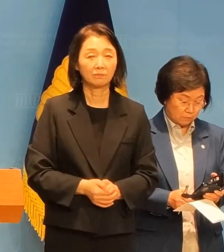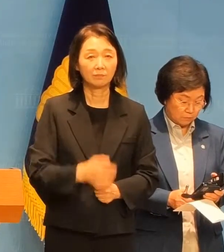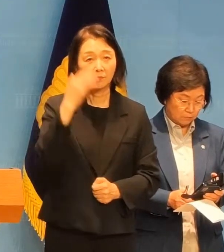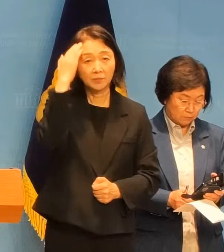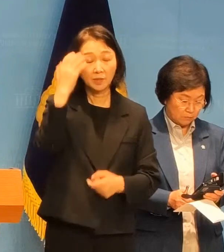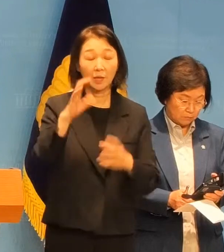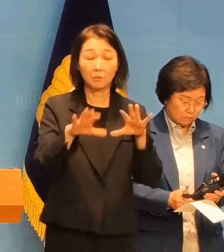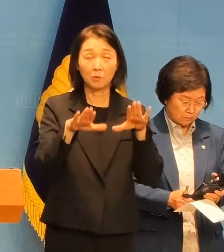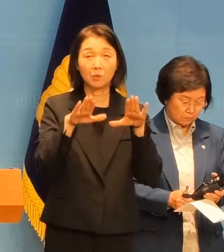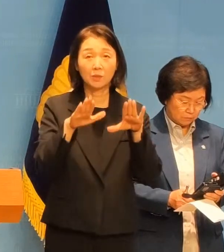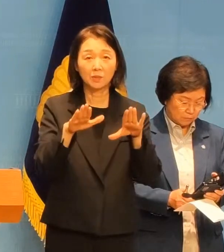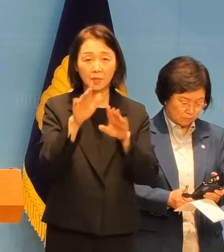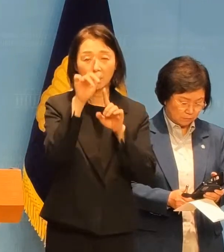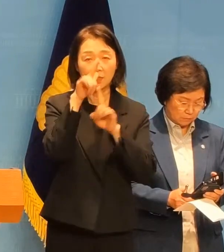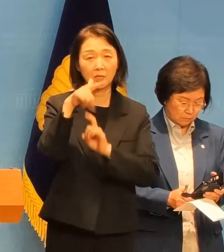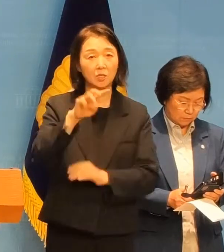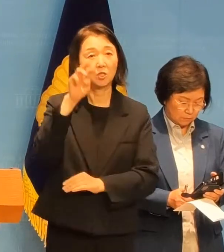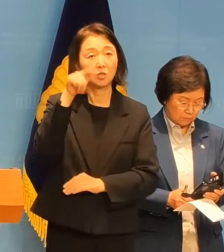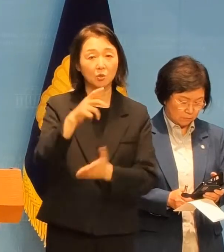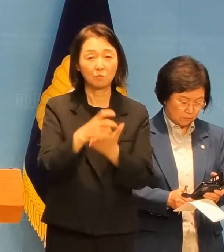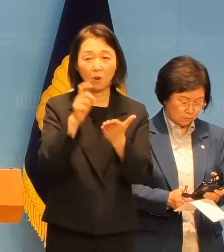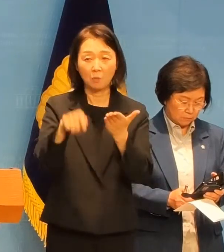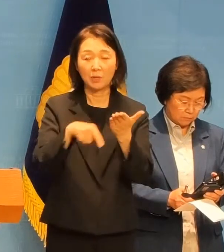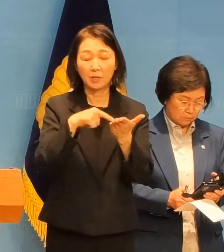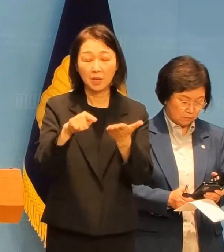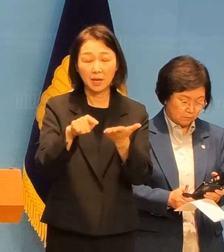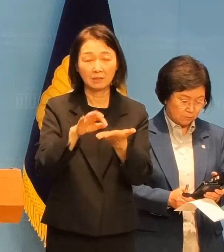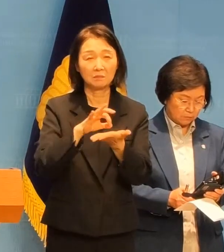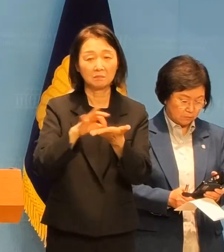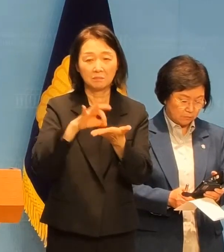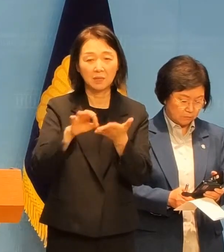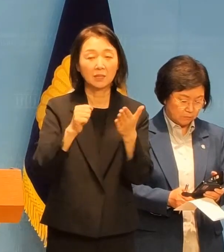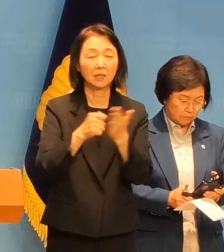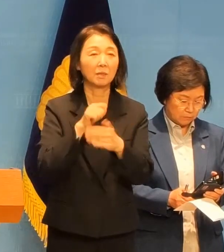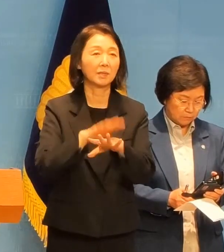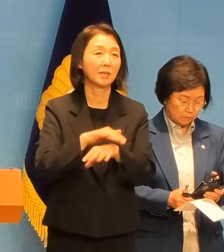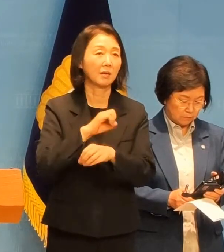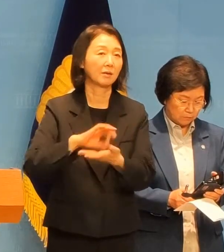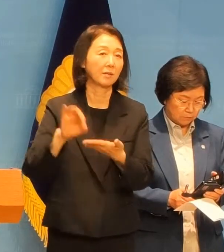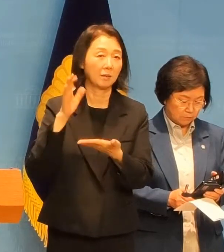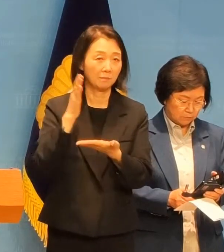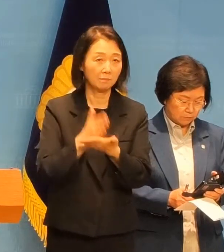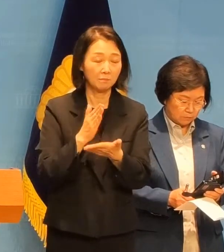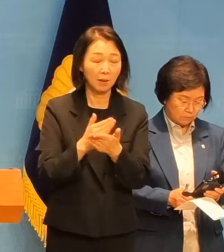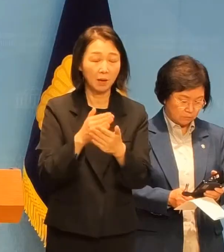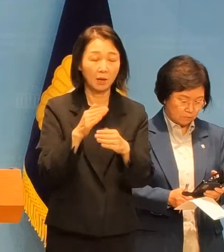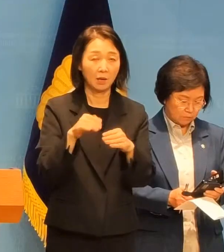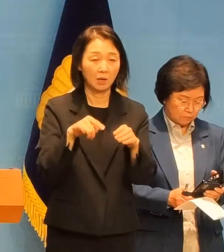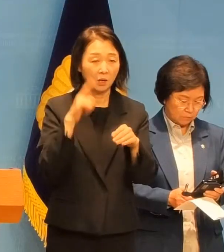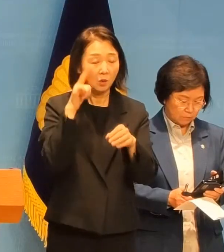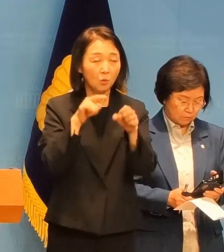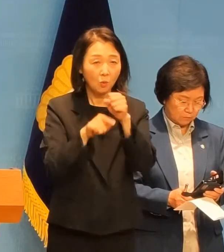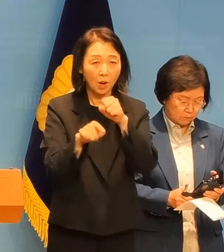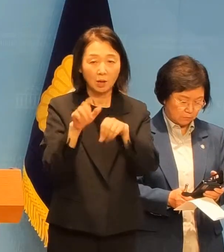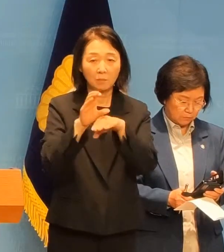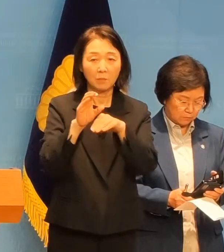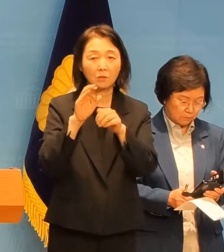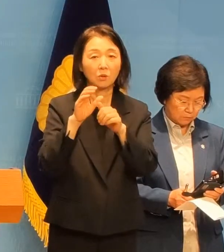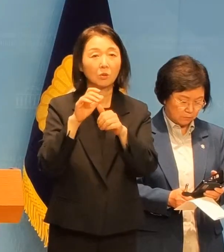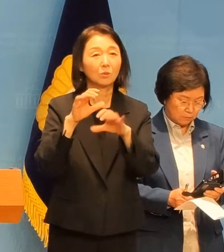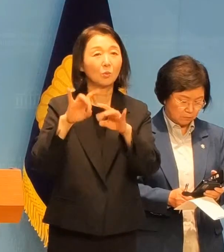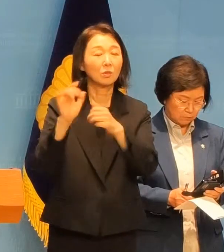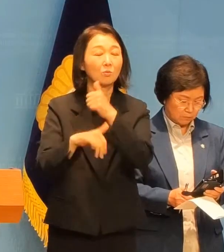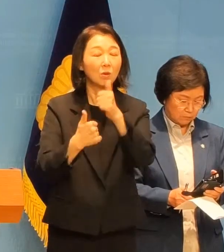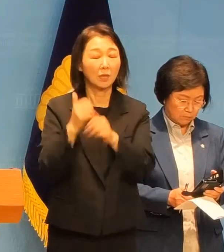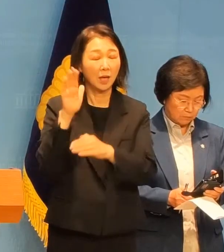대한민국은 더 이상 이진숙 법화 논란으로 시간을 낭비할 수 없습니다. 과방위와 방송통신은 앞으로